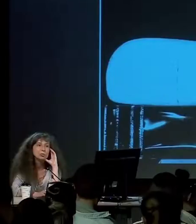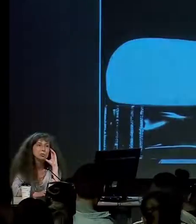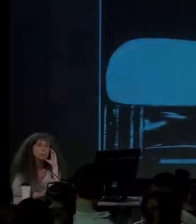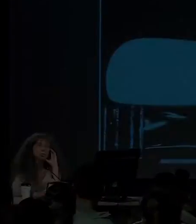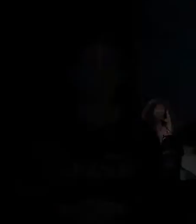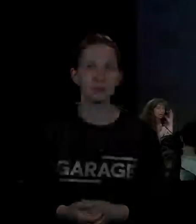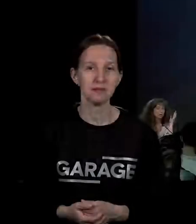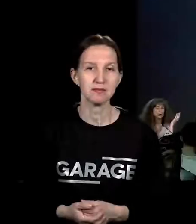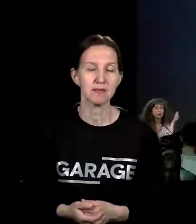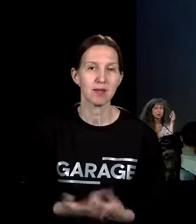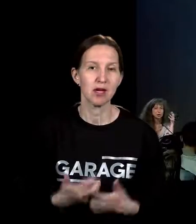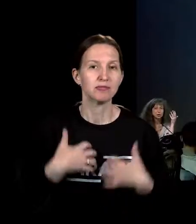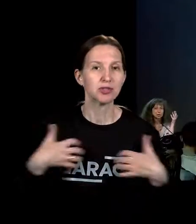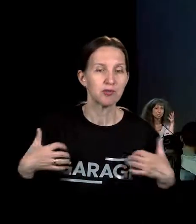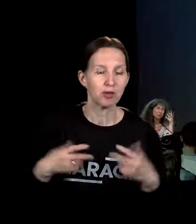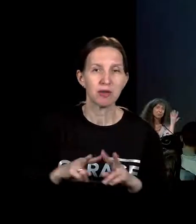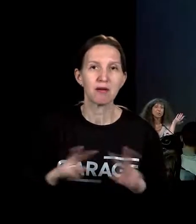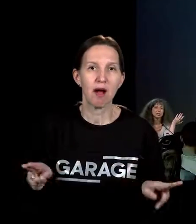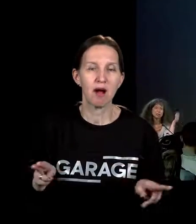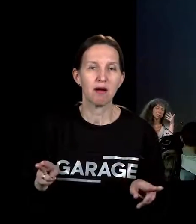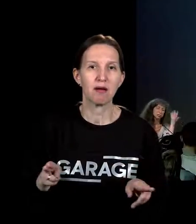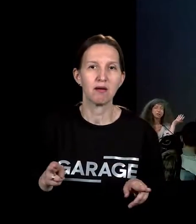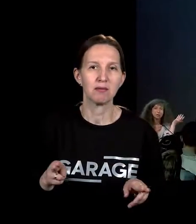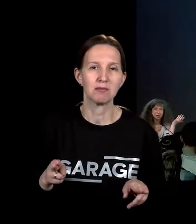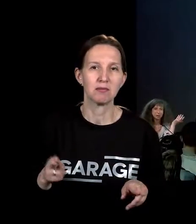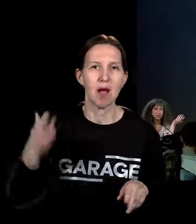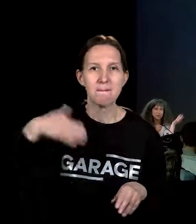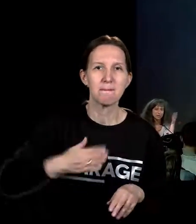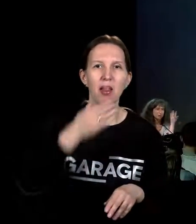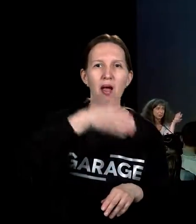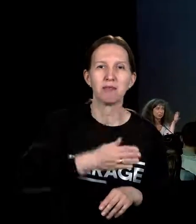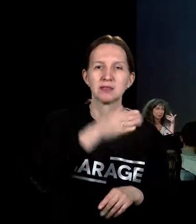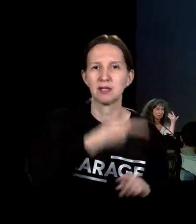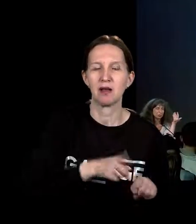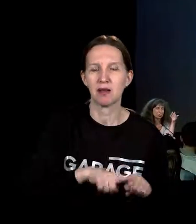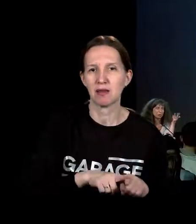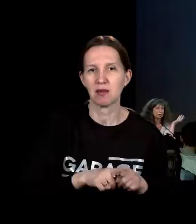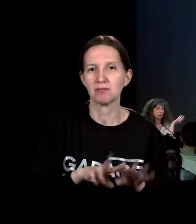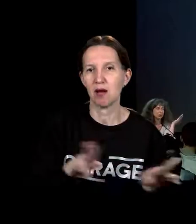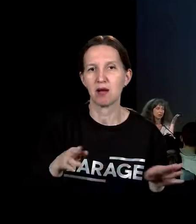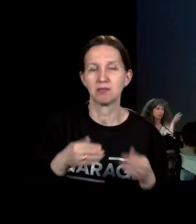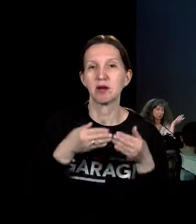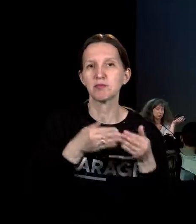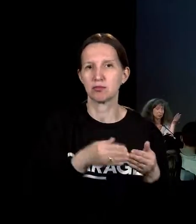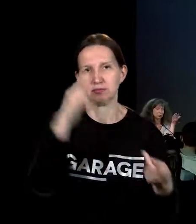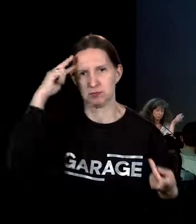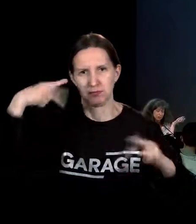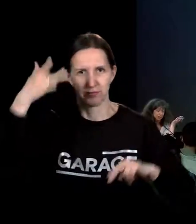вмятинами. Животные, как живые плавательные аппараты, как живые суда, появляется вот такая